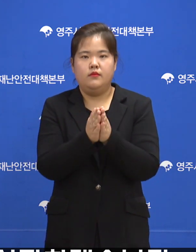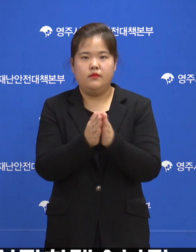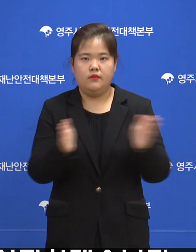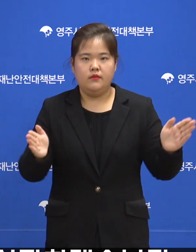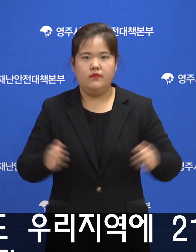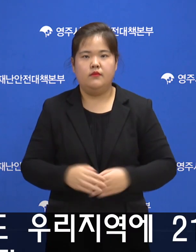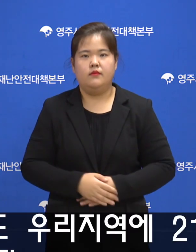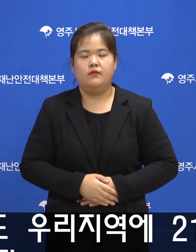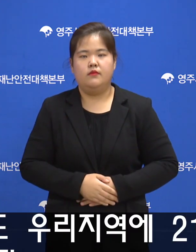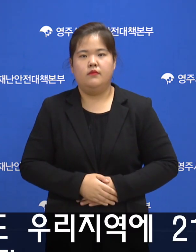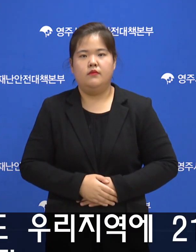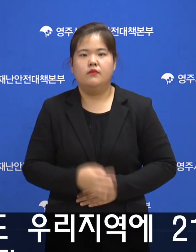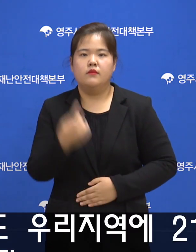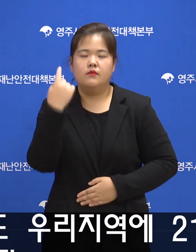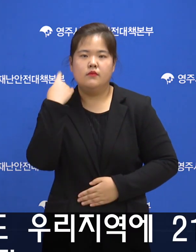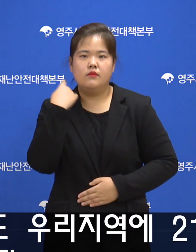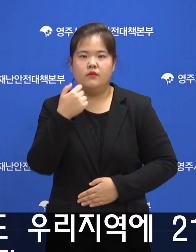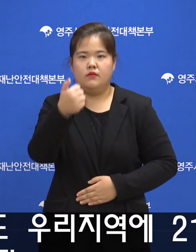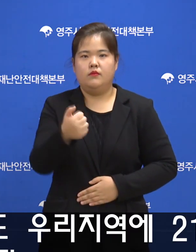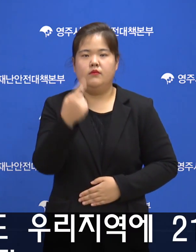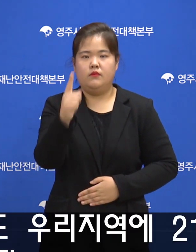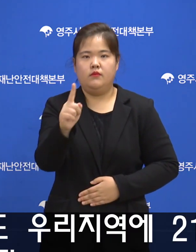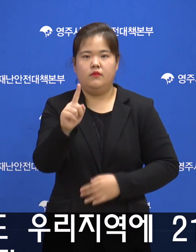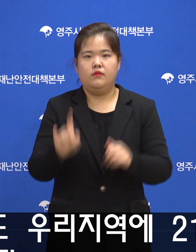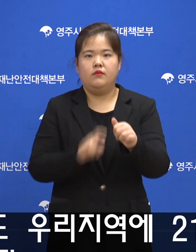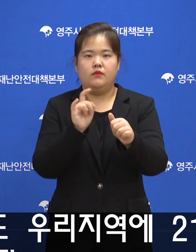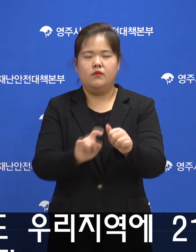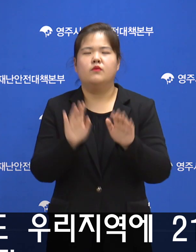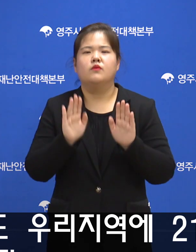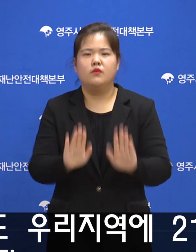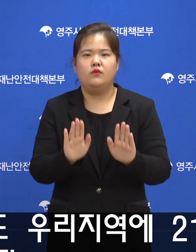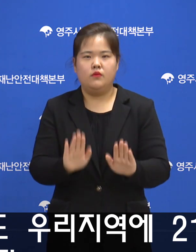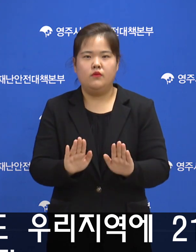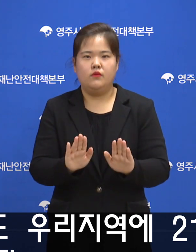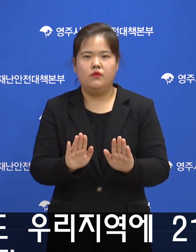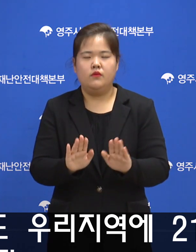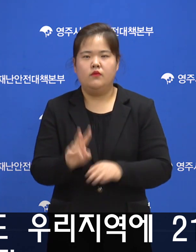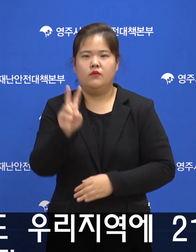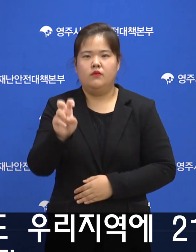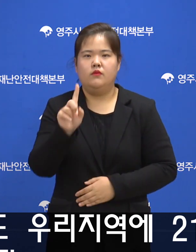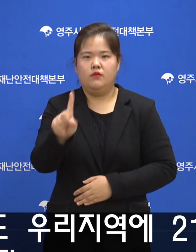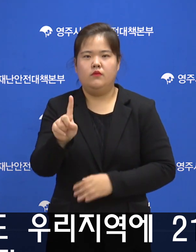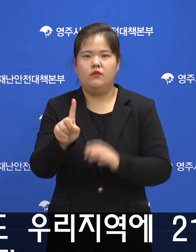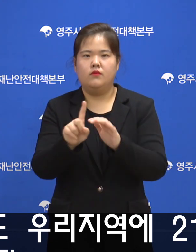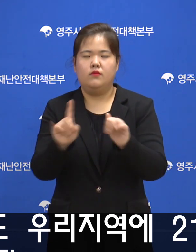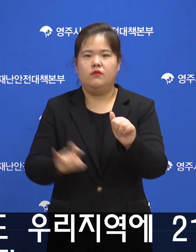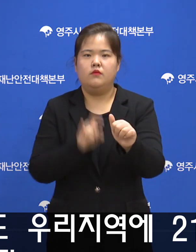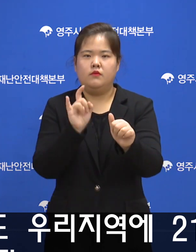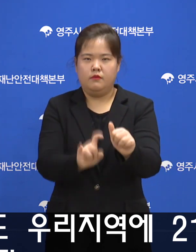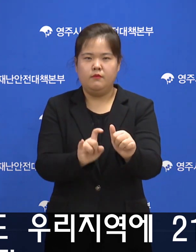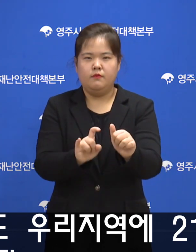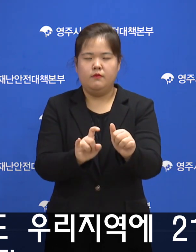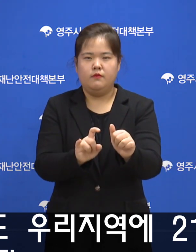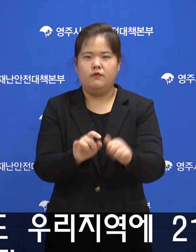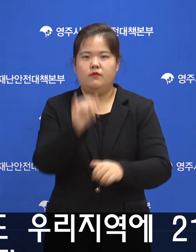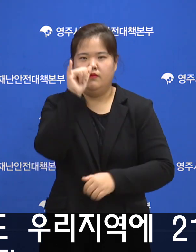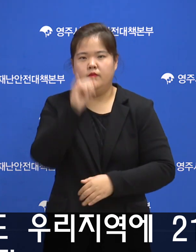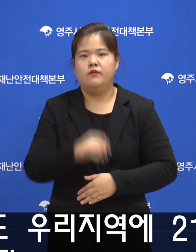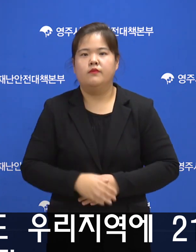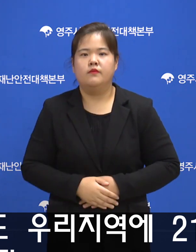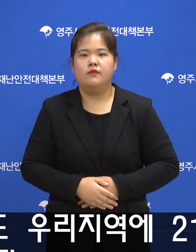시작하겠습니다. 어제 51명에 이어 오늘도 우리 지역에 21명의 추가 확진자가